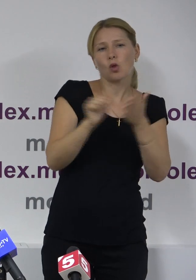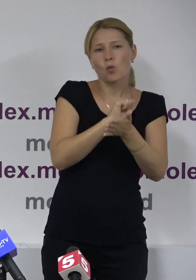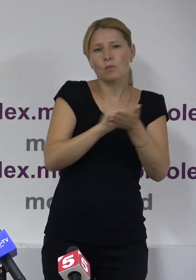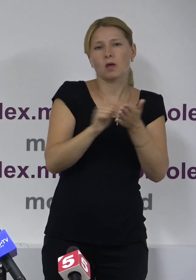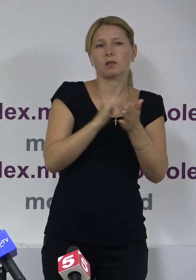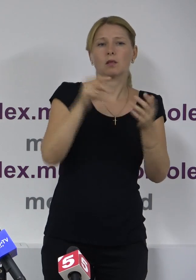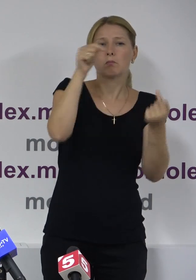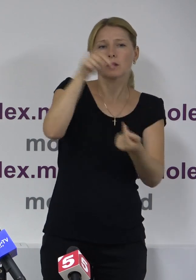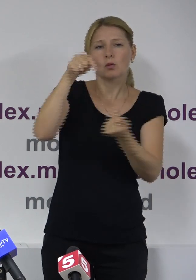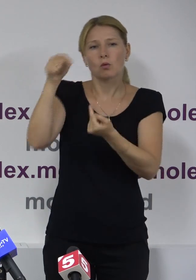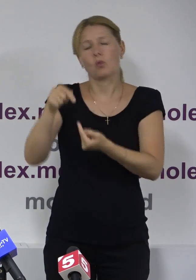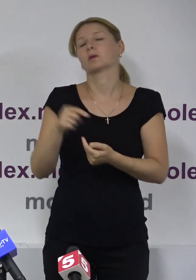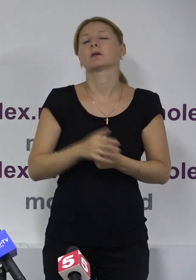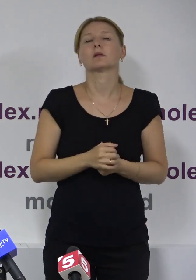urmează.